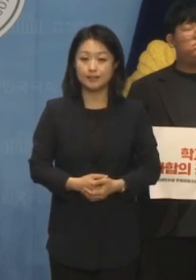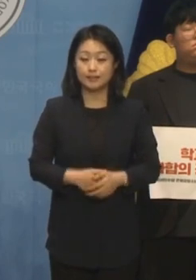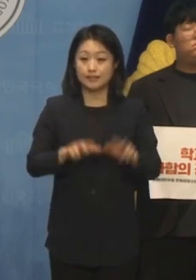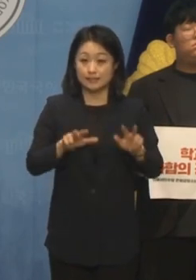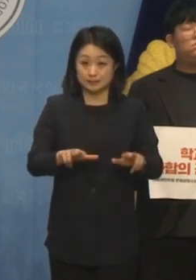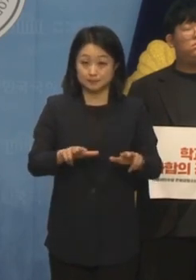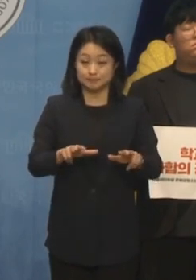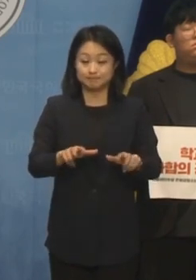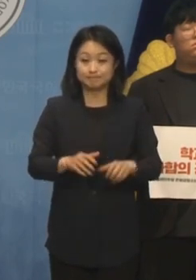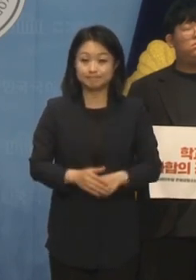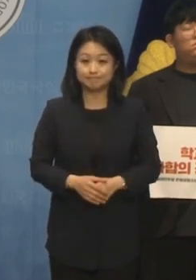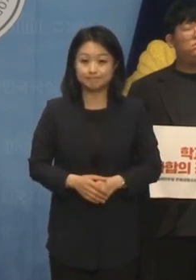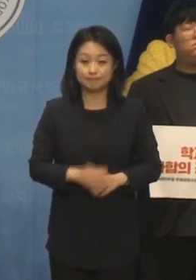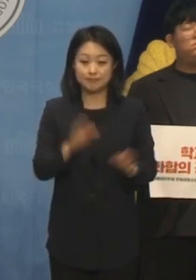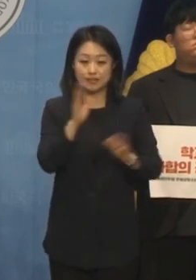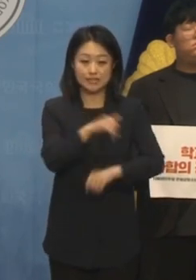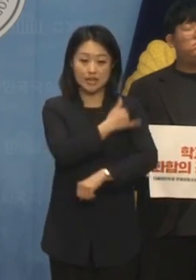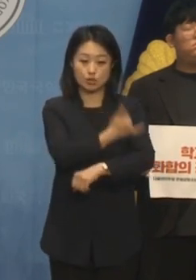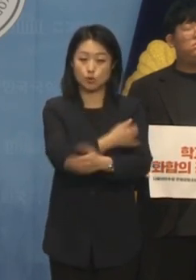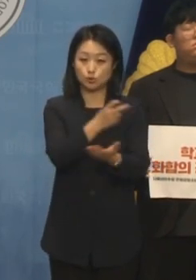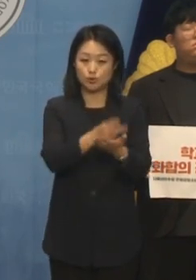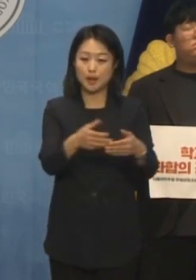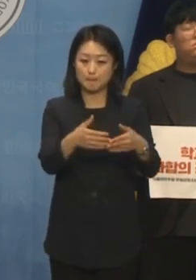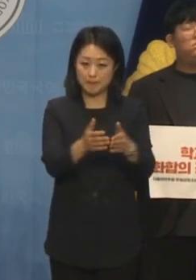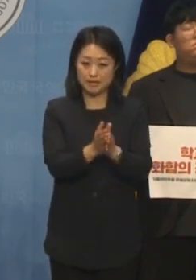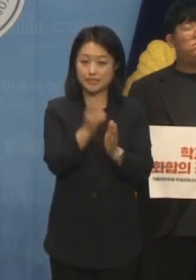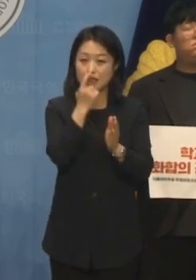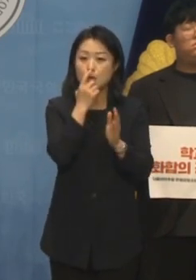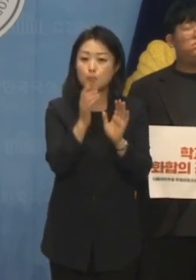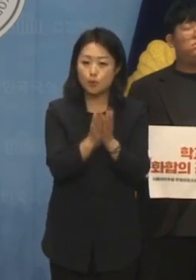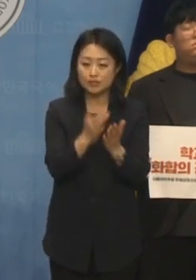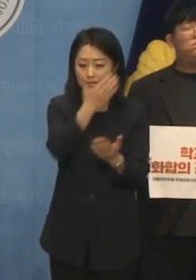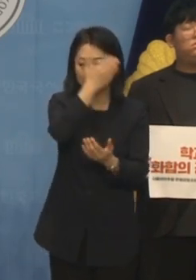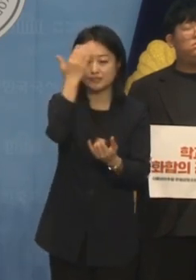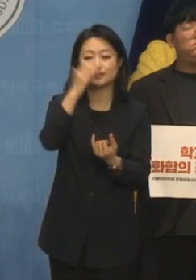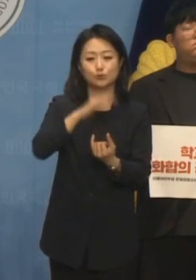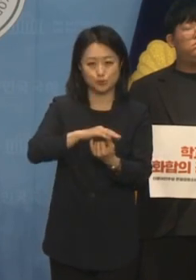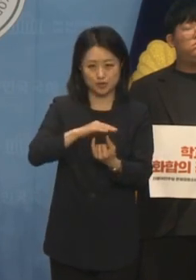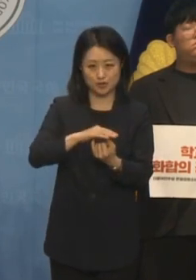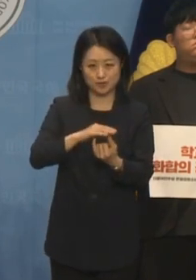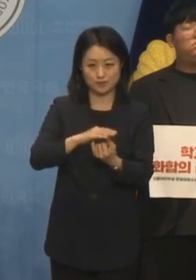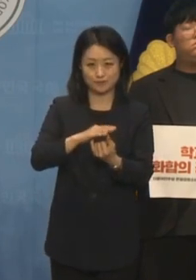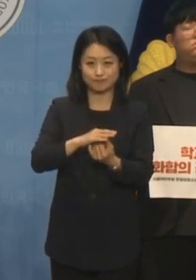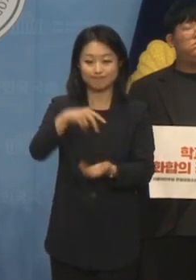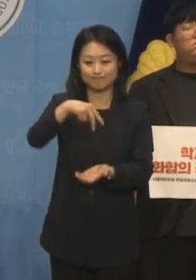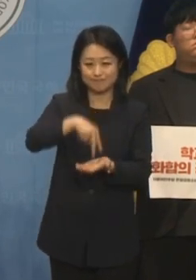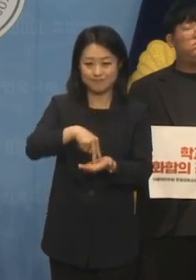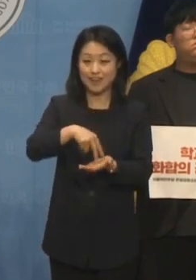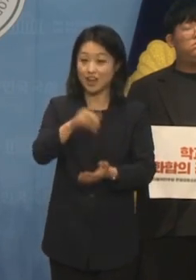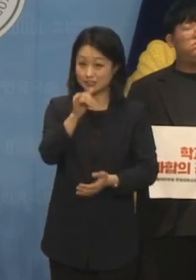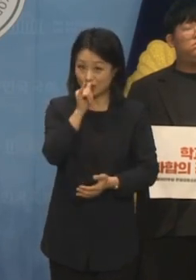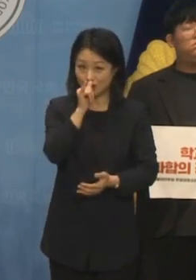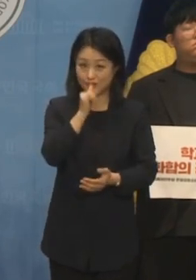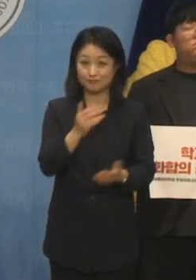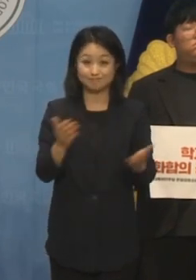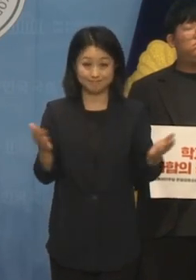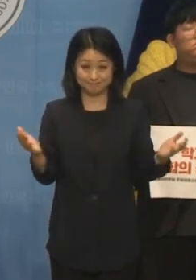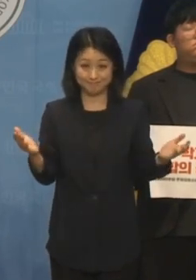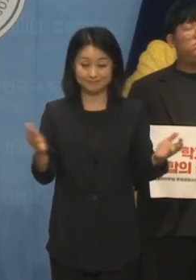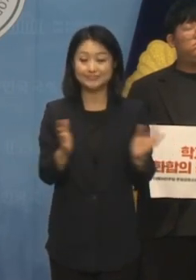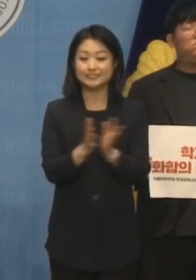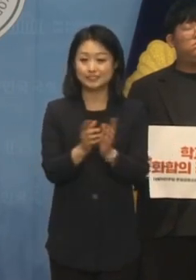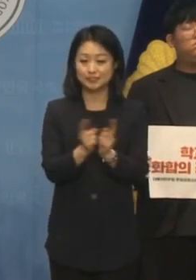옆에는 아까 말씀드린 대로 학생인권조례 폐지의 당사자인 청소년분들께서 서 계신데요. 우리 청소년들이